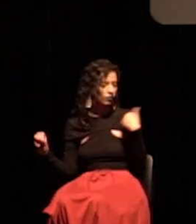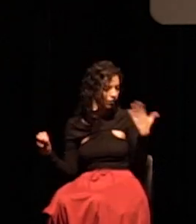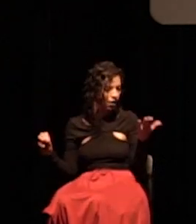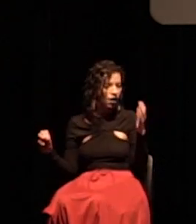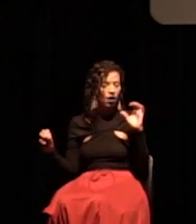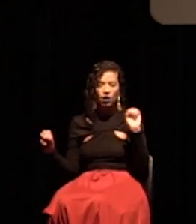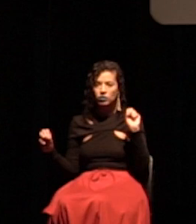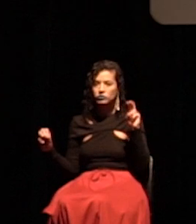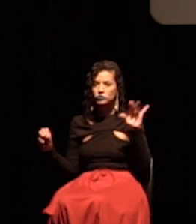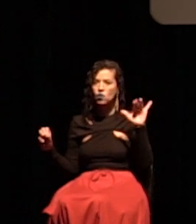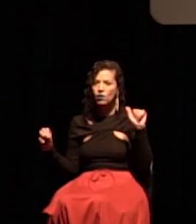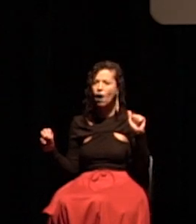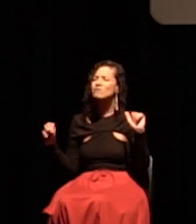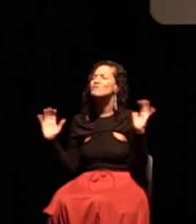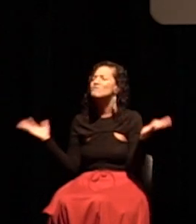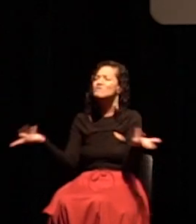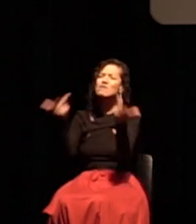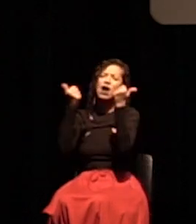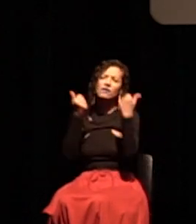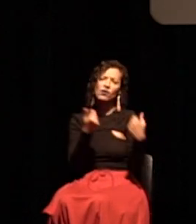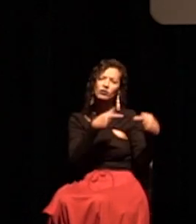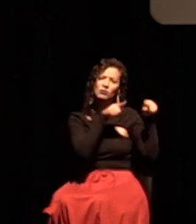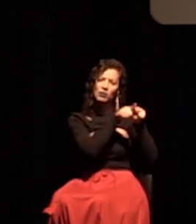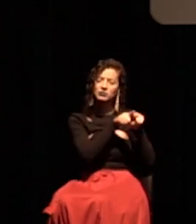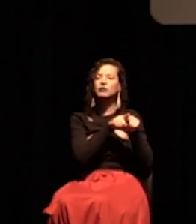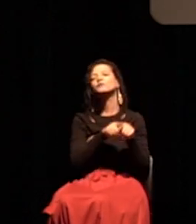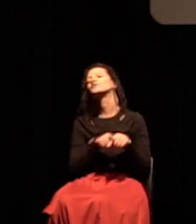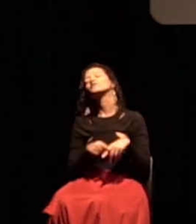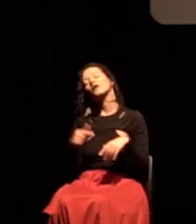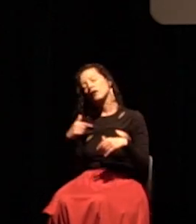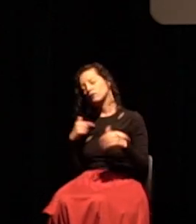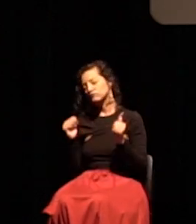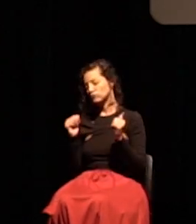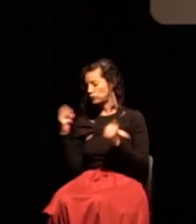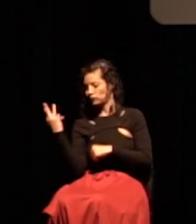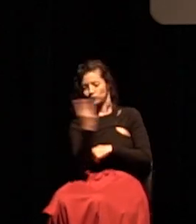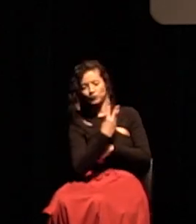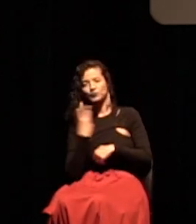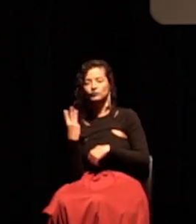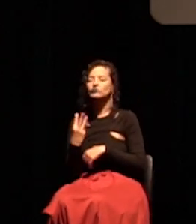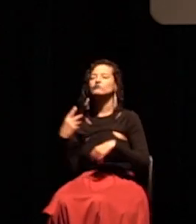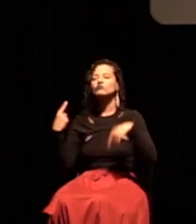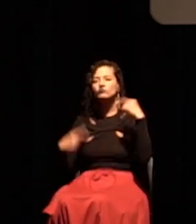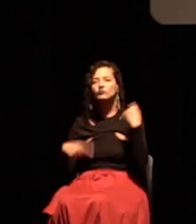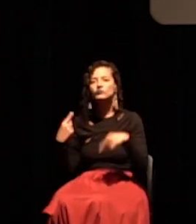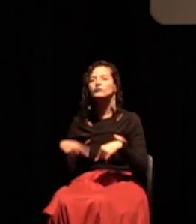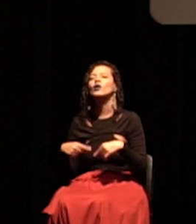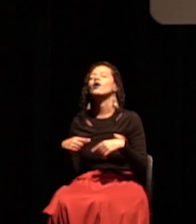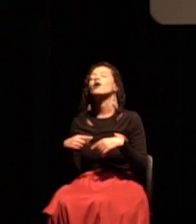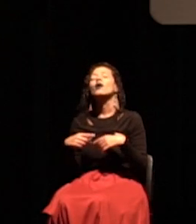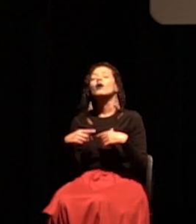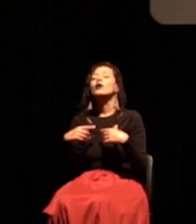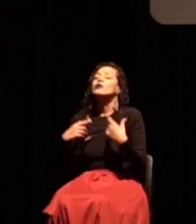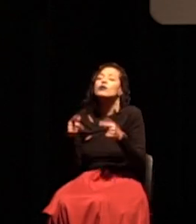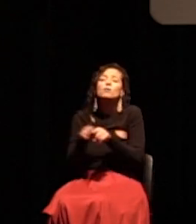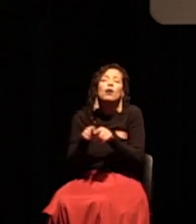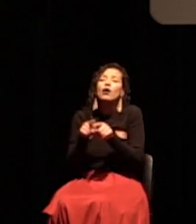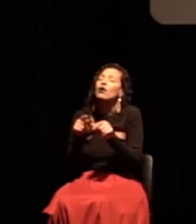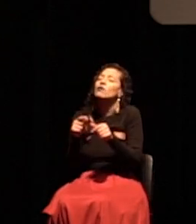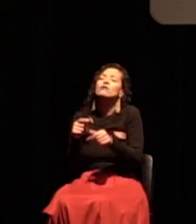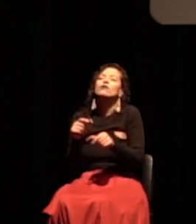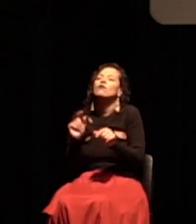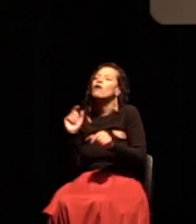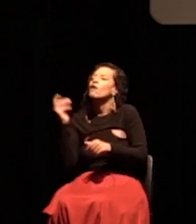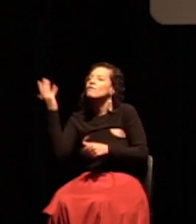excelente parceira, como sempre, nesta travessia, é que, e amigos e